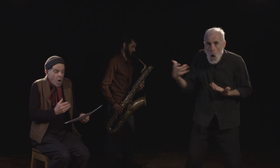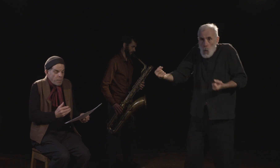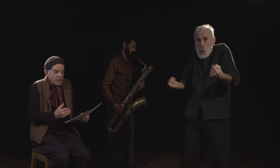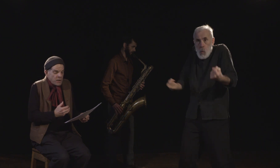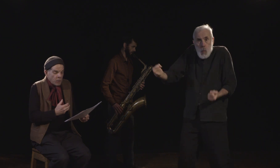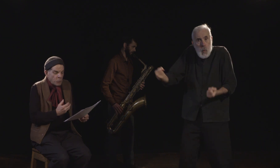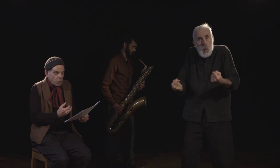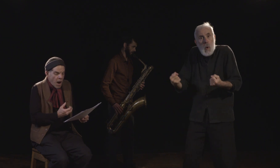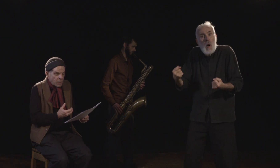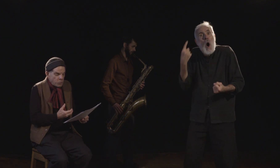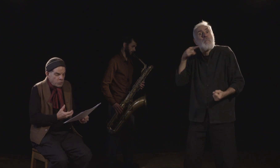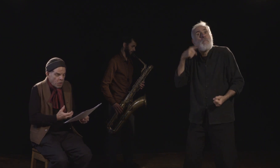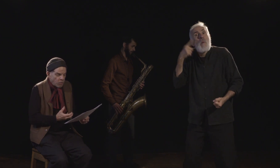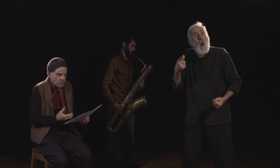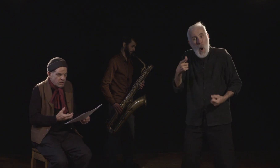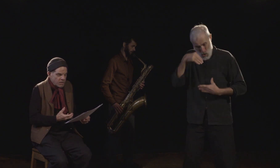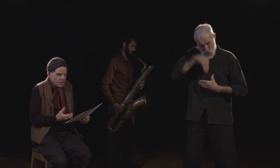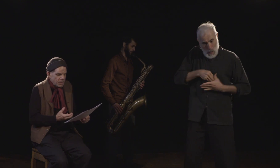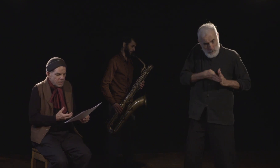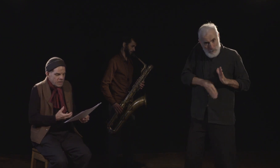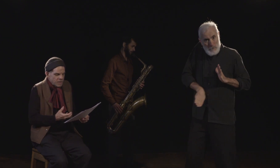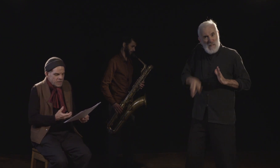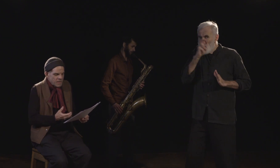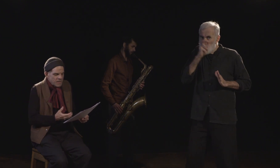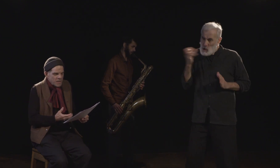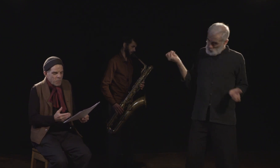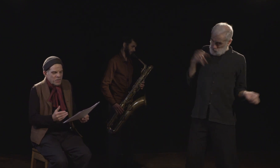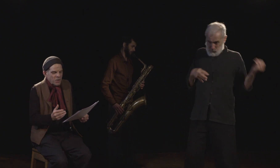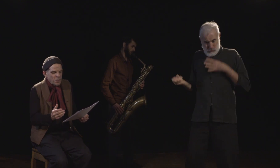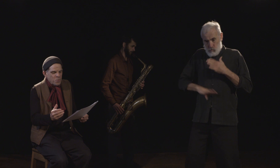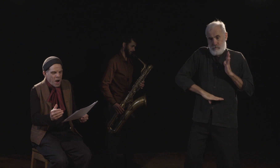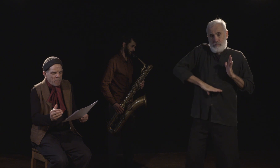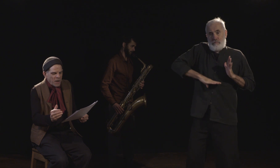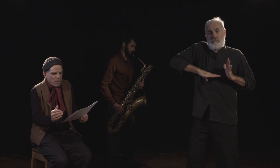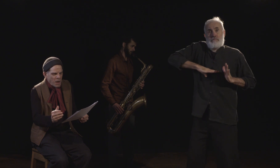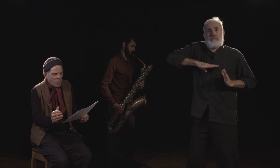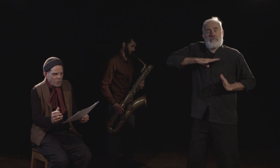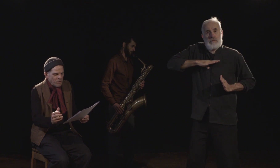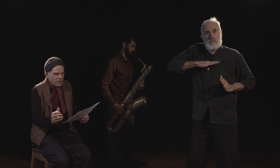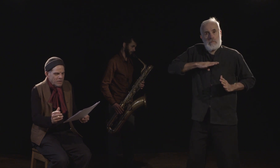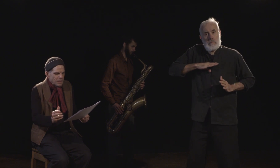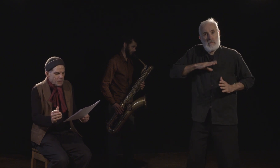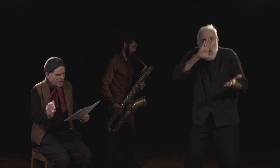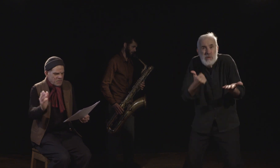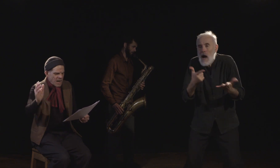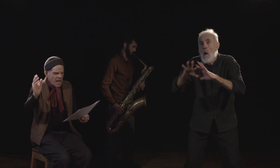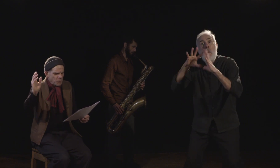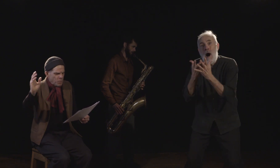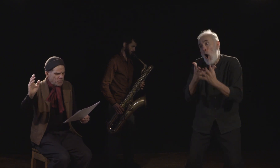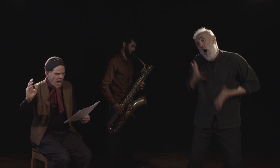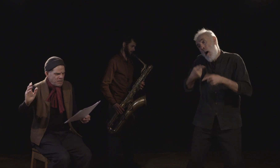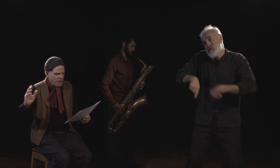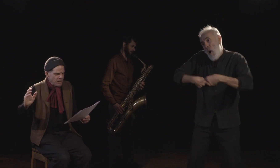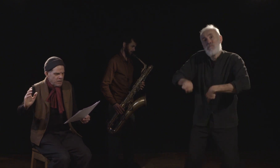pour remplir le noir dedans. C'est pour ça qu'on court après un ballon, qu'on escalade